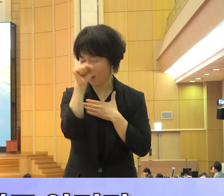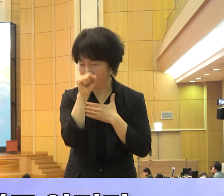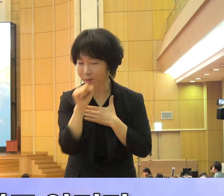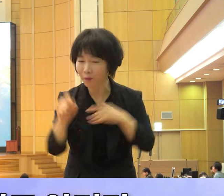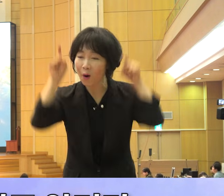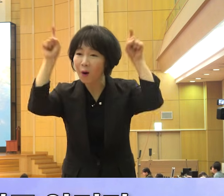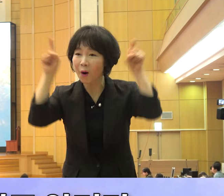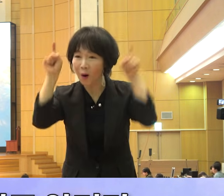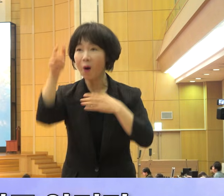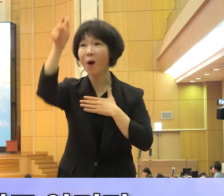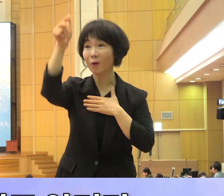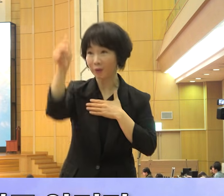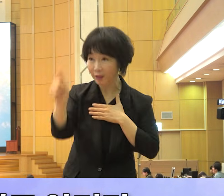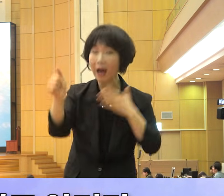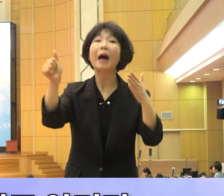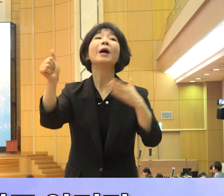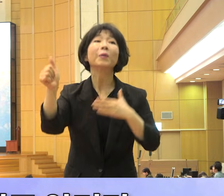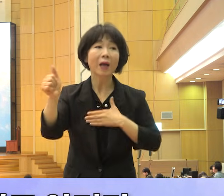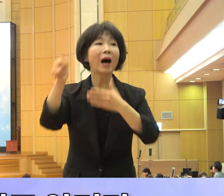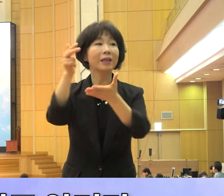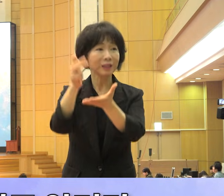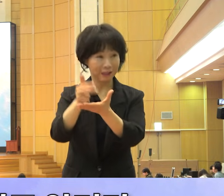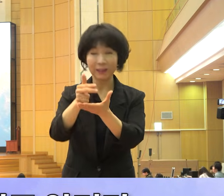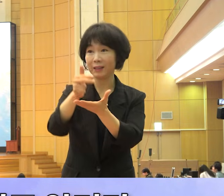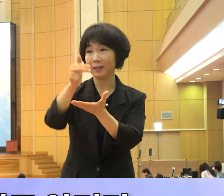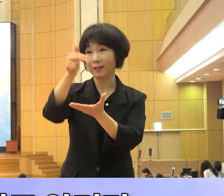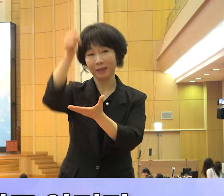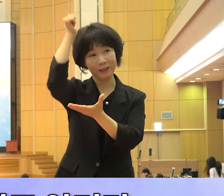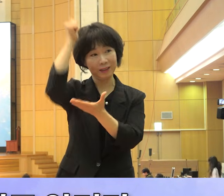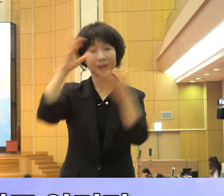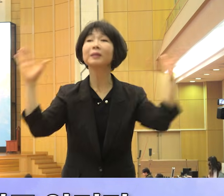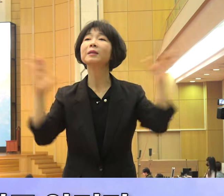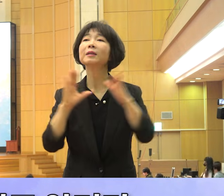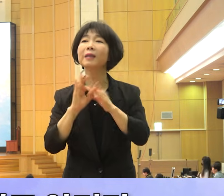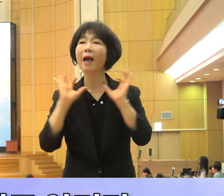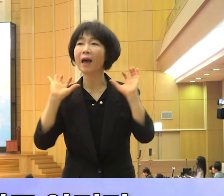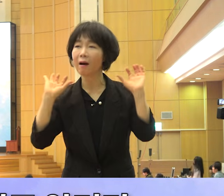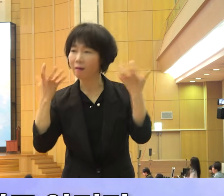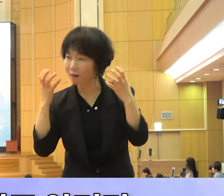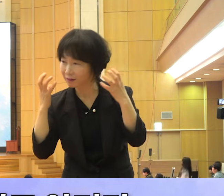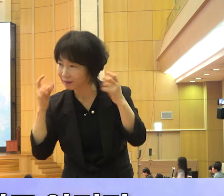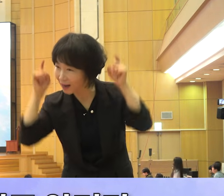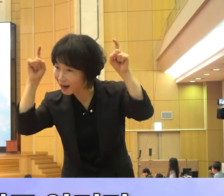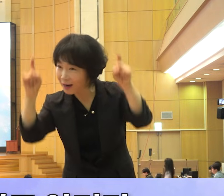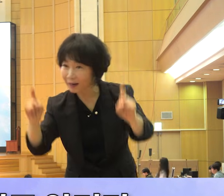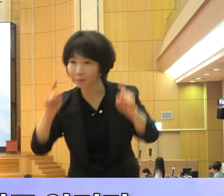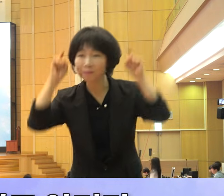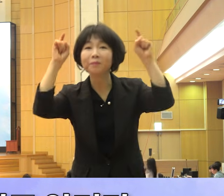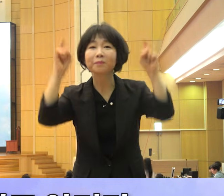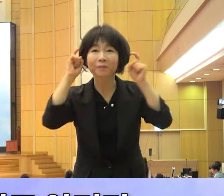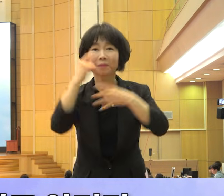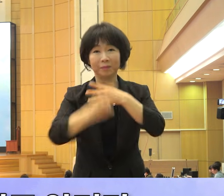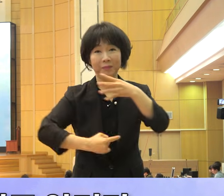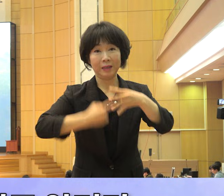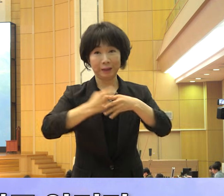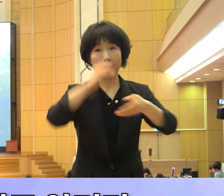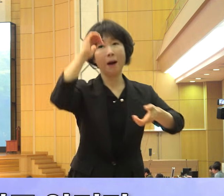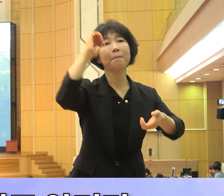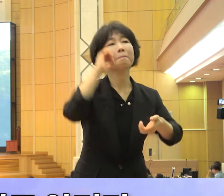나의 좋은 목자, 나는 그의 어린